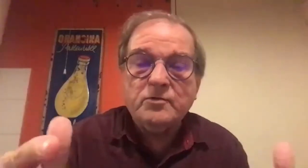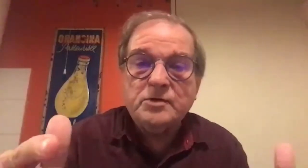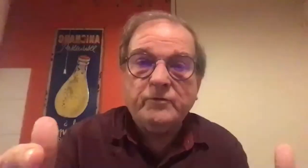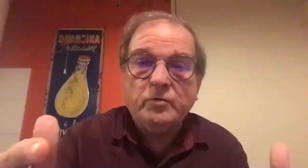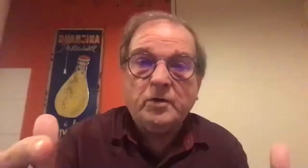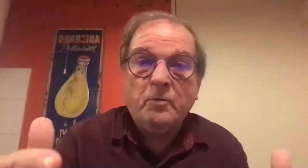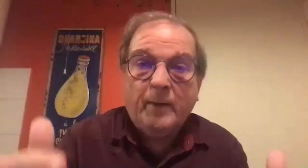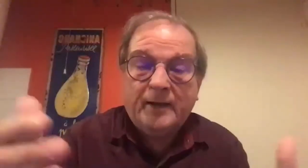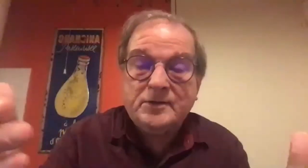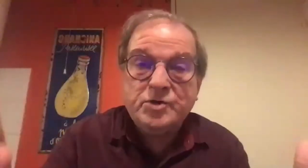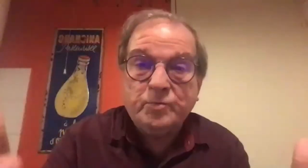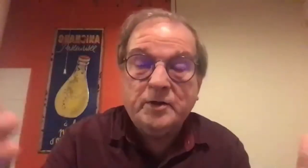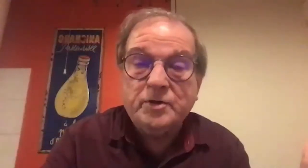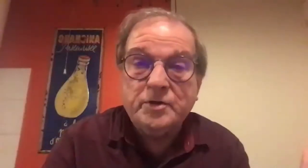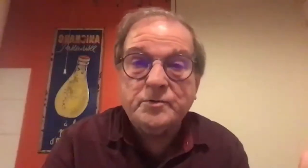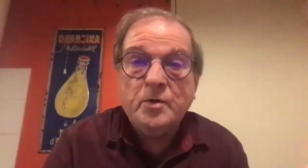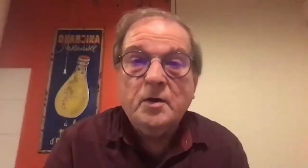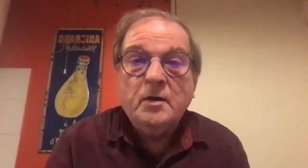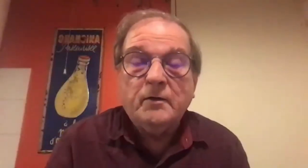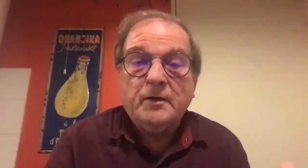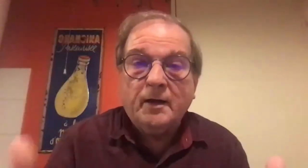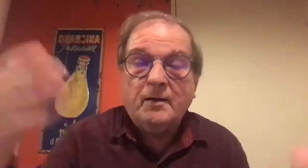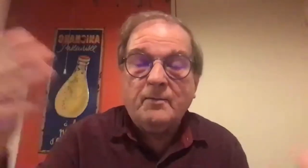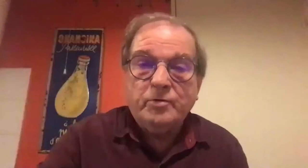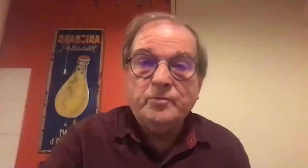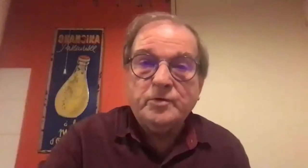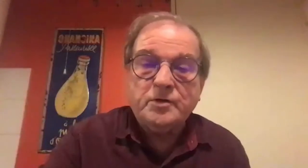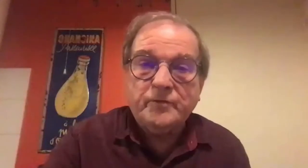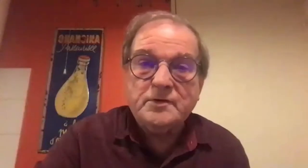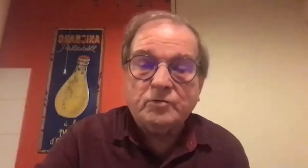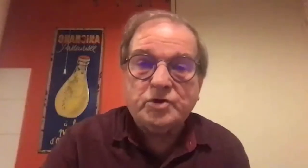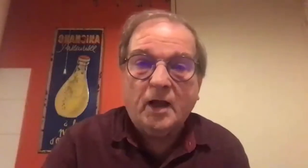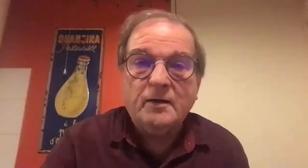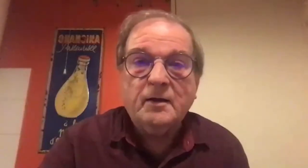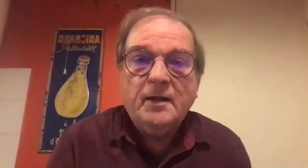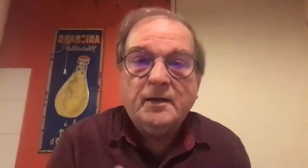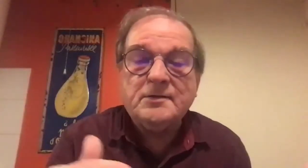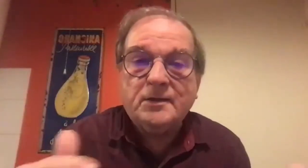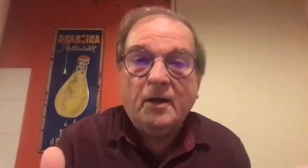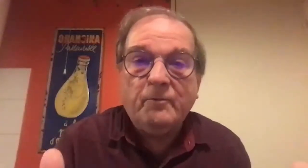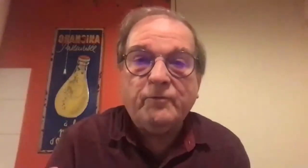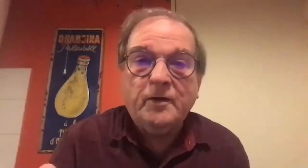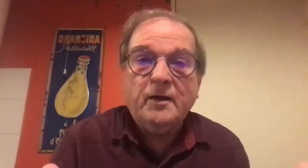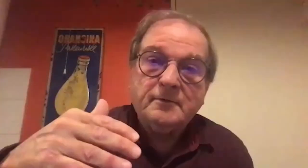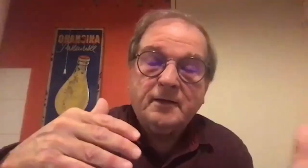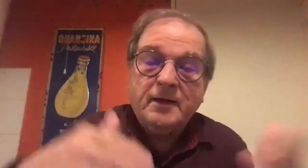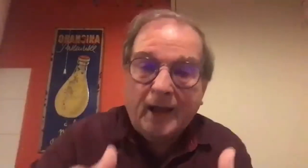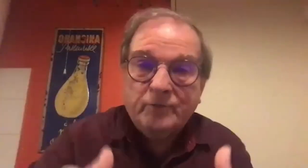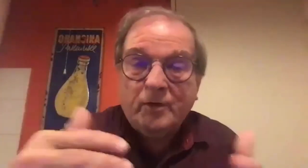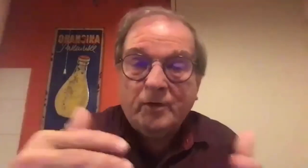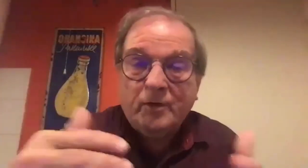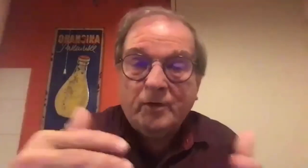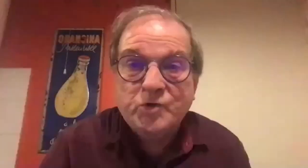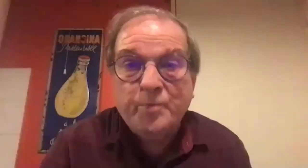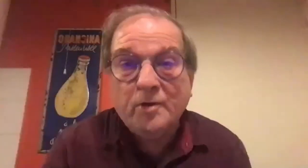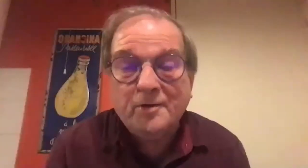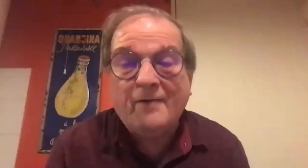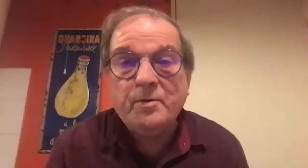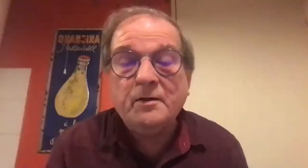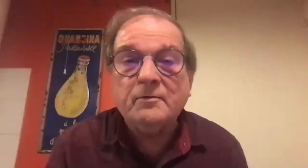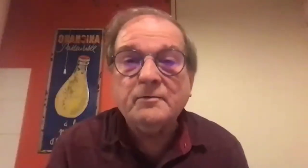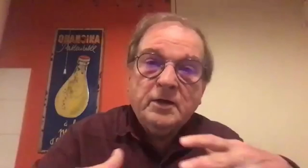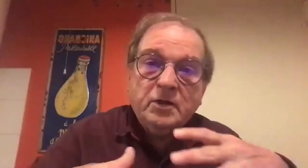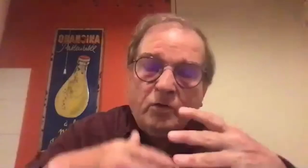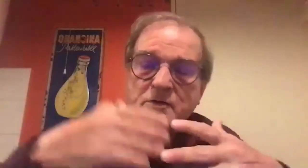que, inclusive, o termo marxismo-leninismo, né, que é atribuído muitas vezes ao Stalin, que esse termo foi criado aqui no Brasil pelo